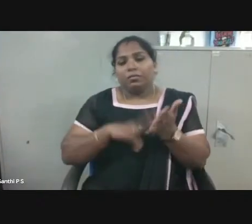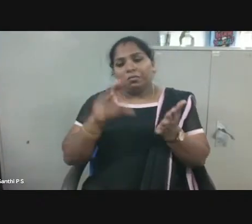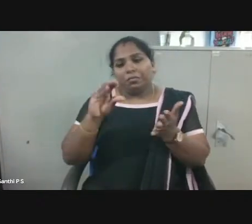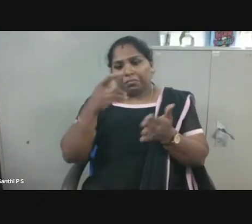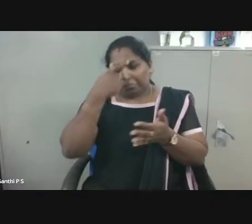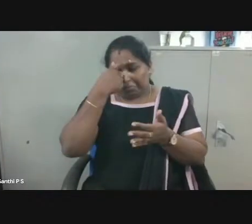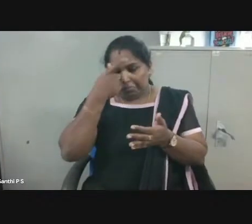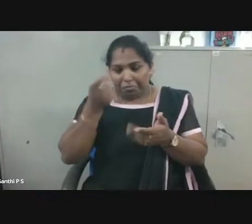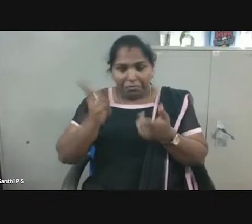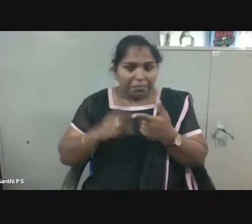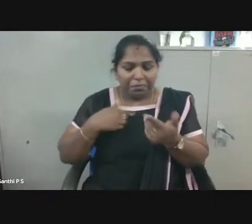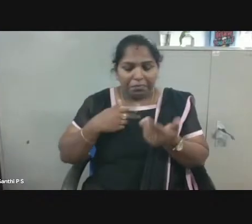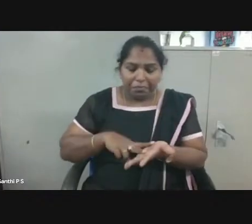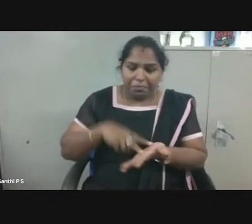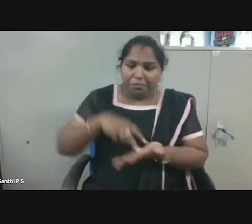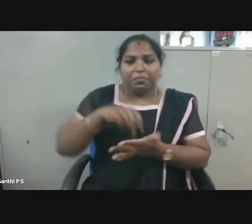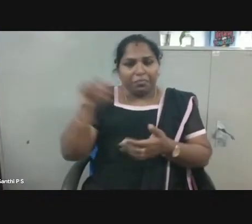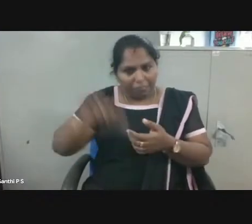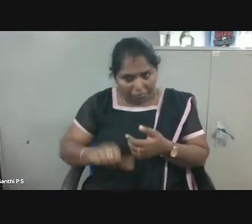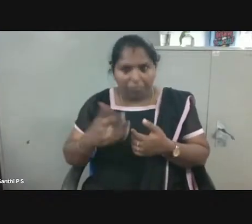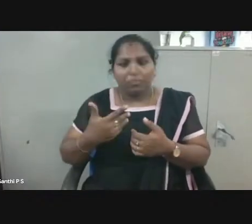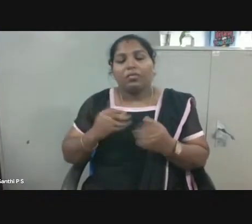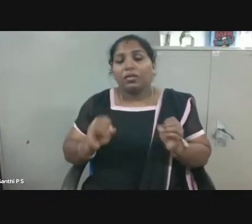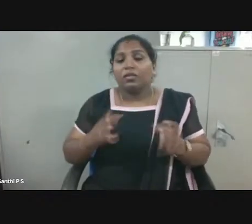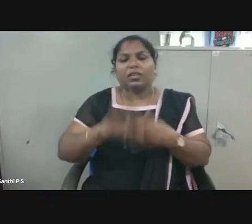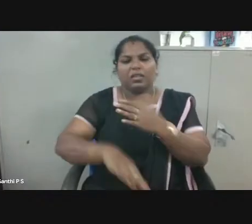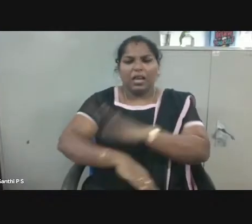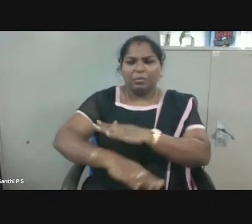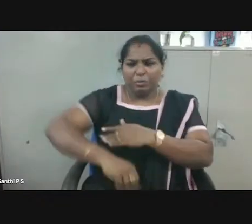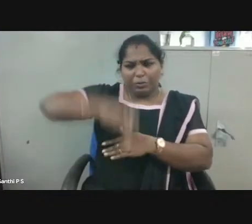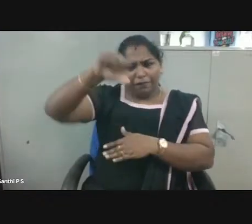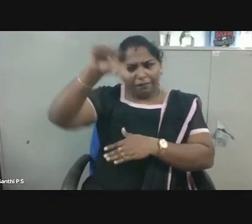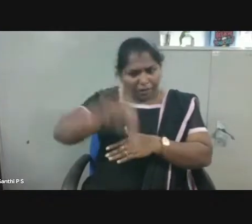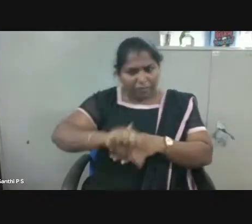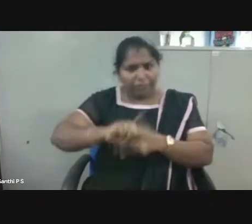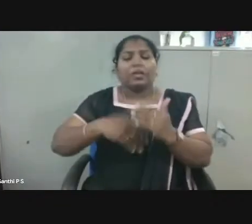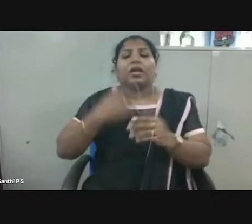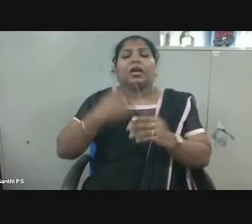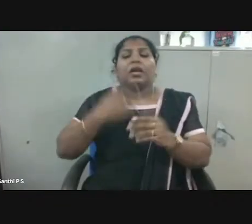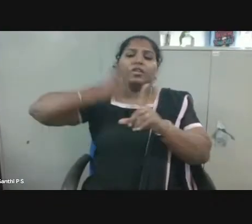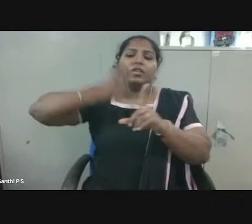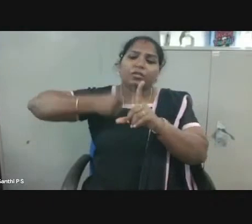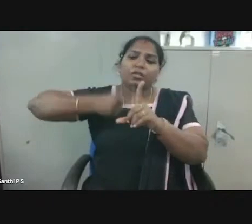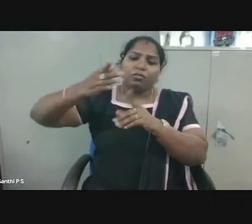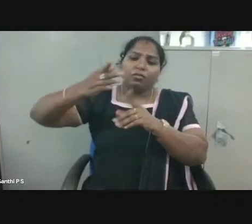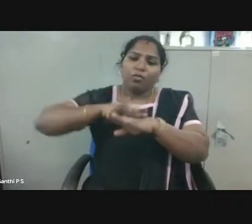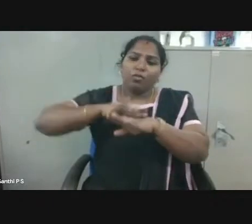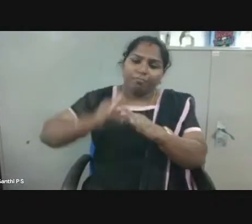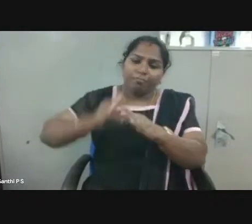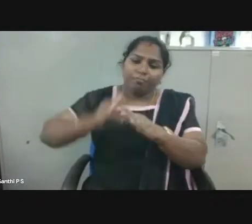അപ്പൊ അവർക്ക് കുത്തിയിരുന്നിട്ട് എഴുന്നേക്കാൻ ബുദ്ധിമുട്ട് വരിക, ഇതൊക്കെയാണ് തുടങ്ങുന്നത്. പിന്നെ കൈ പൊക്കാൻ പറ്റാതെ വരിക, അതും വർഷങ്ങളും ഉണ്ട്. അതും അഡൽട്സിന് മാത്രമാണ്